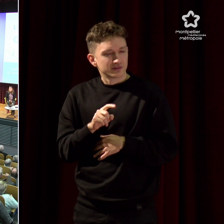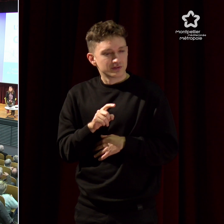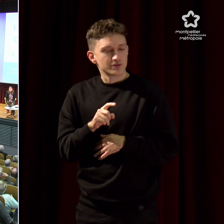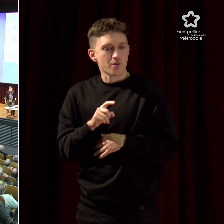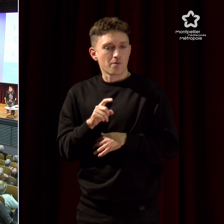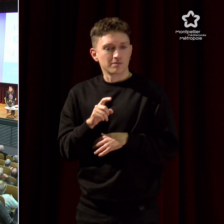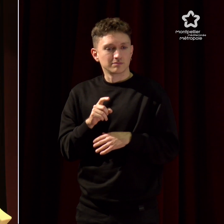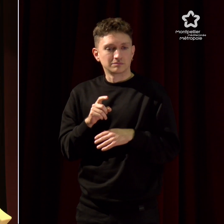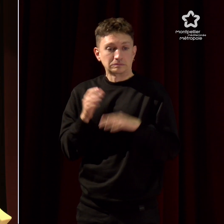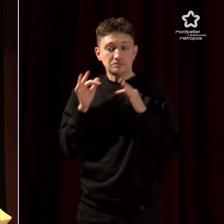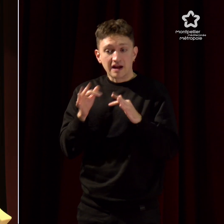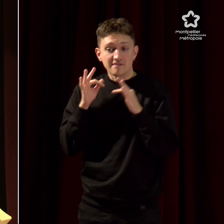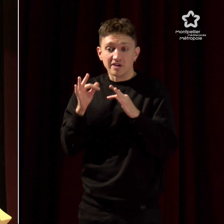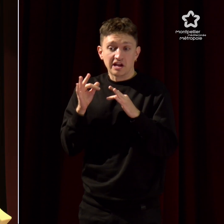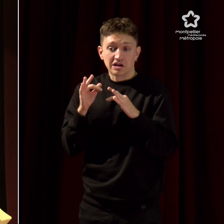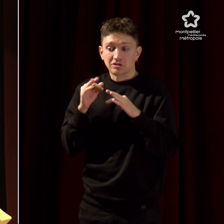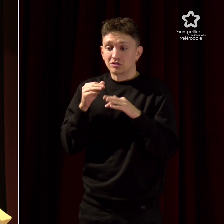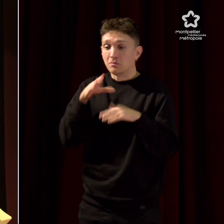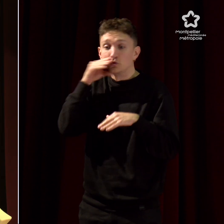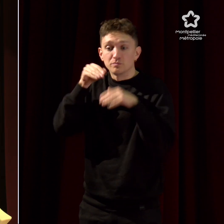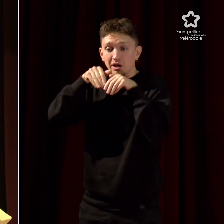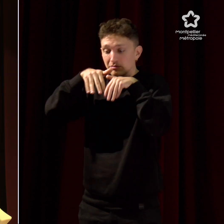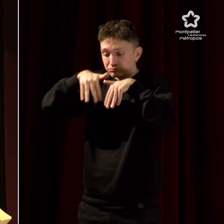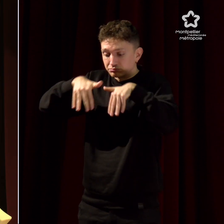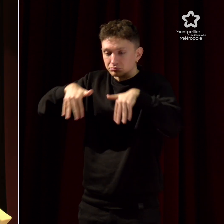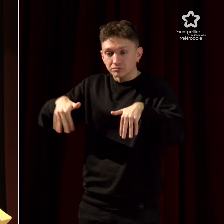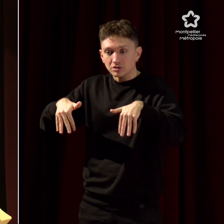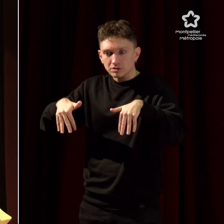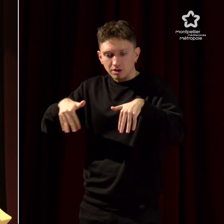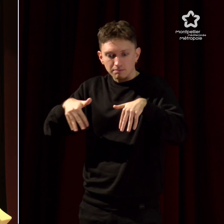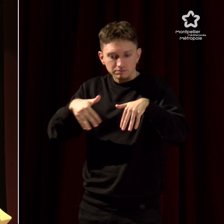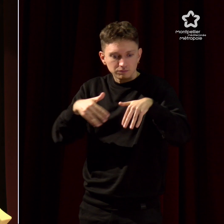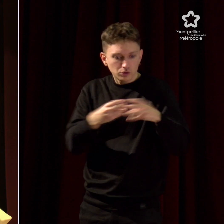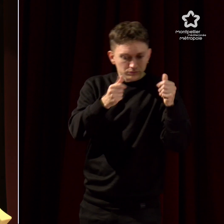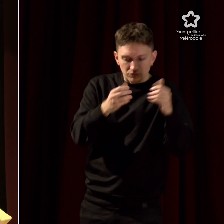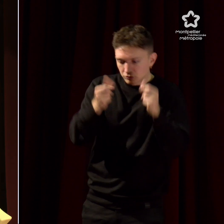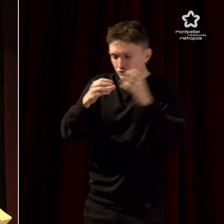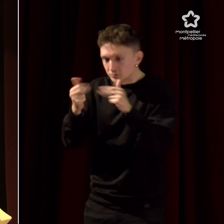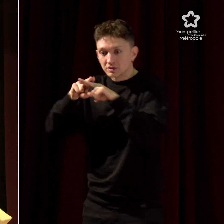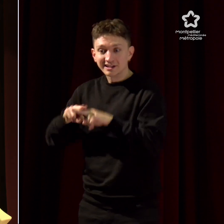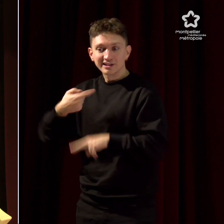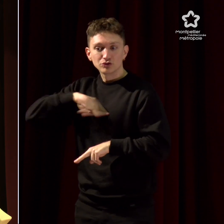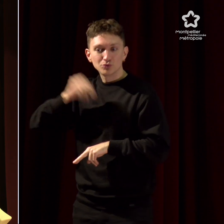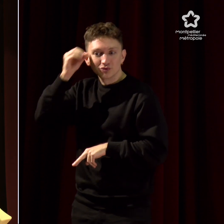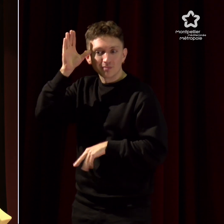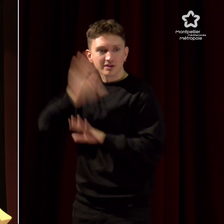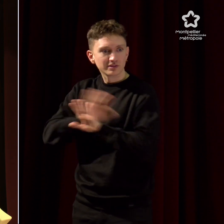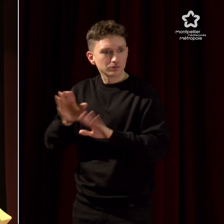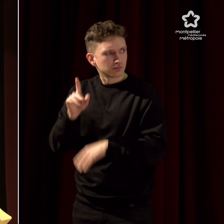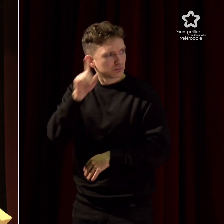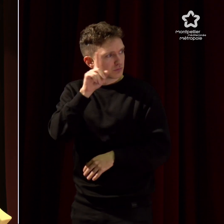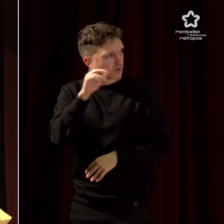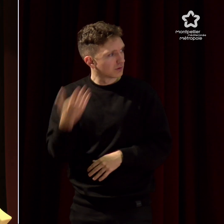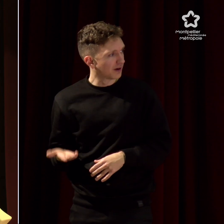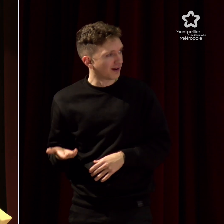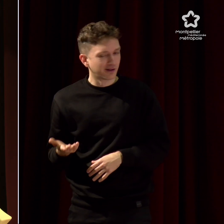lignées humaines. Et pourquoi, au final, c'est toujours lui qui est resté, alors que lui, il venait d'ailleurs, il